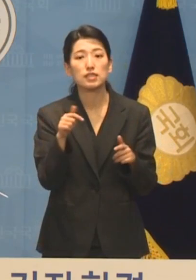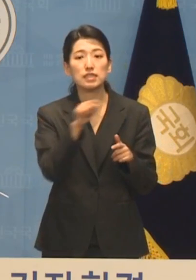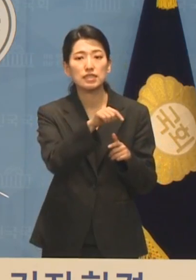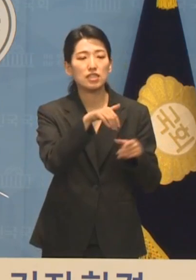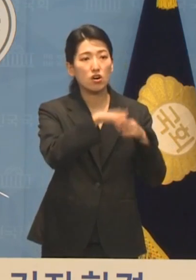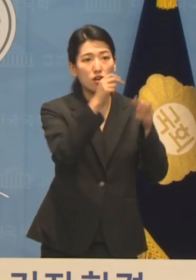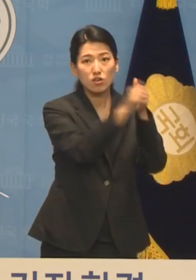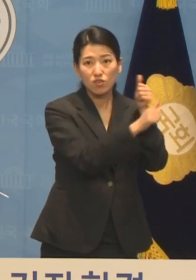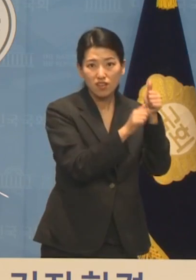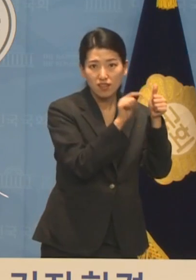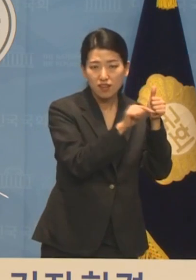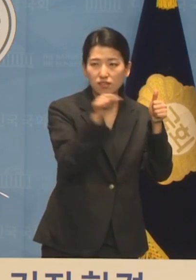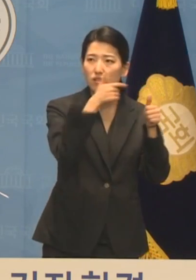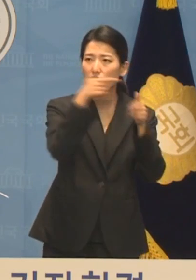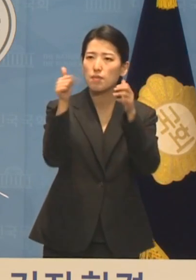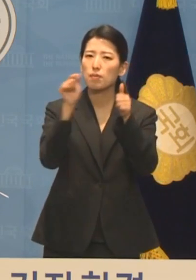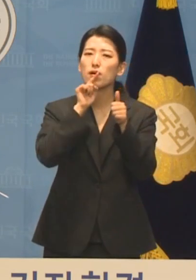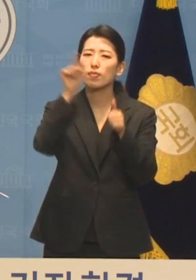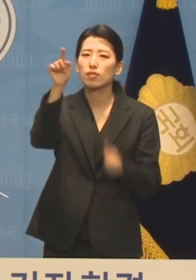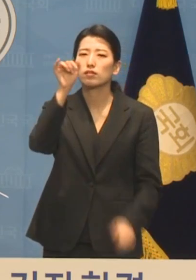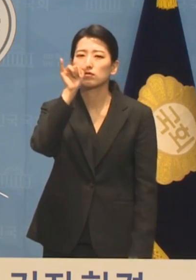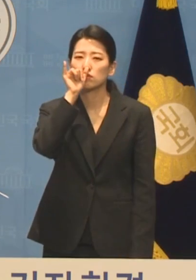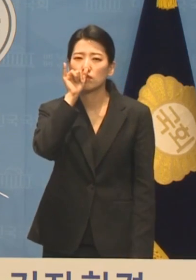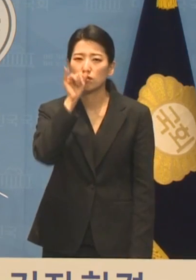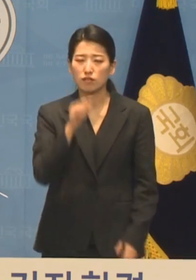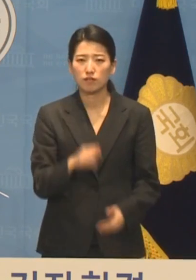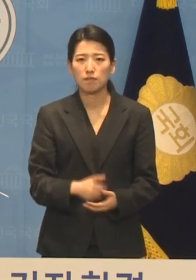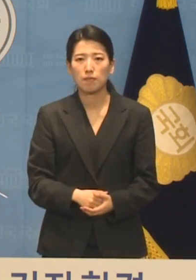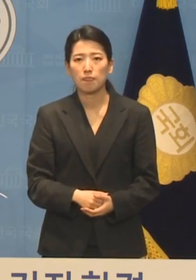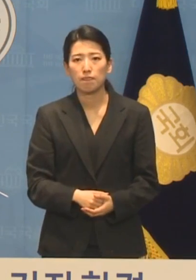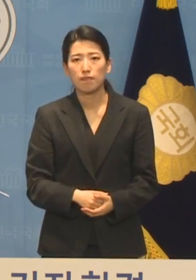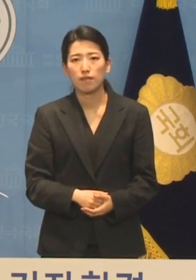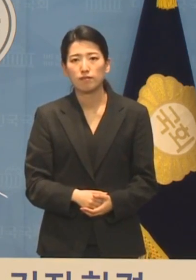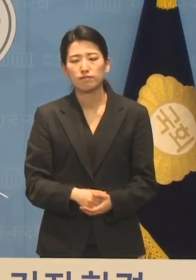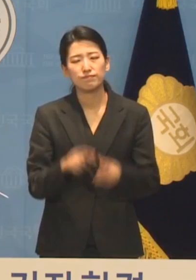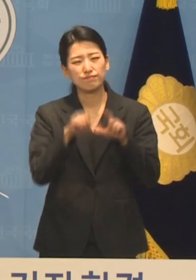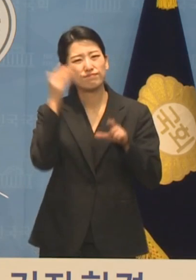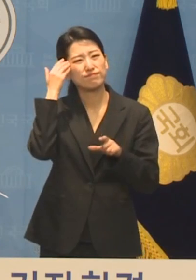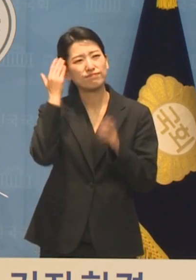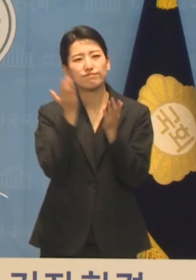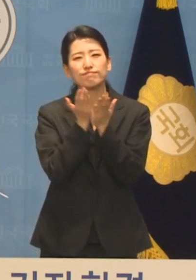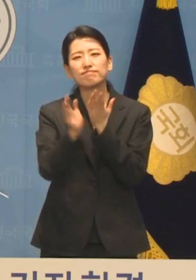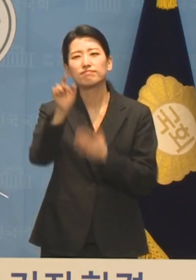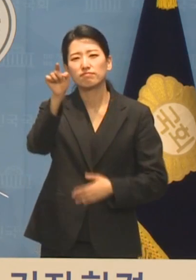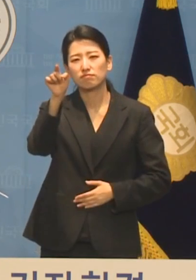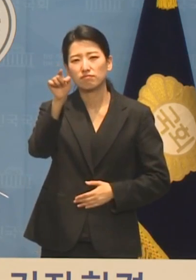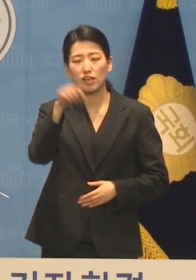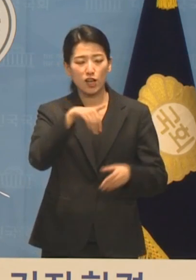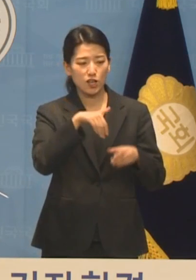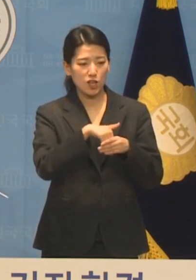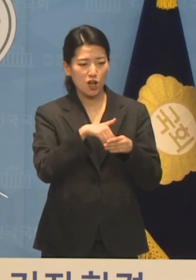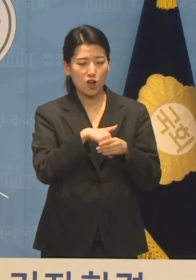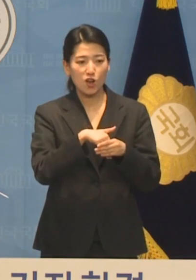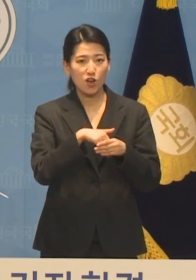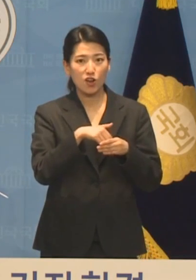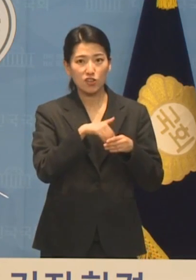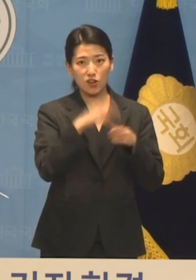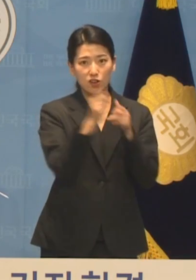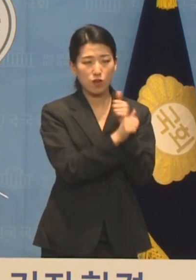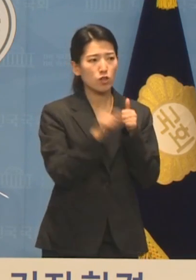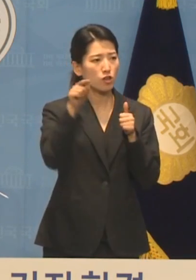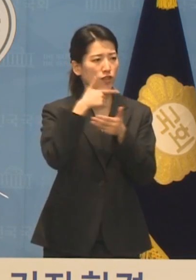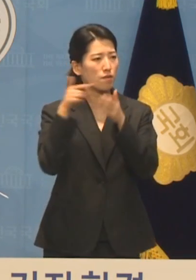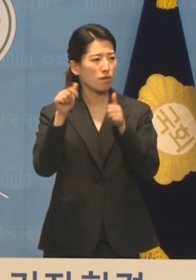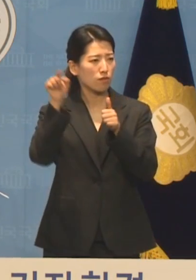판사가 자기 사건을 스스로 판단하는 일종의 자기 거래인 것입니다. 비상식적인 판결로 부정 의혹이 해소되었다는 선관위 주장은